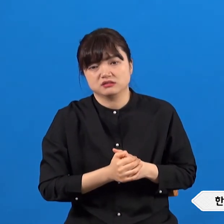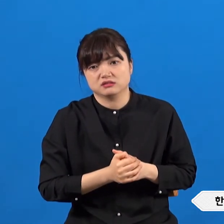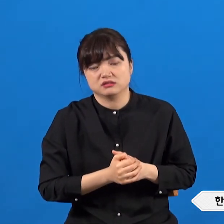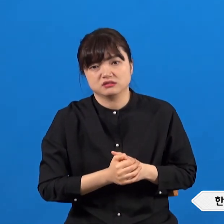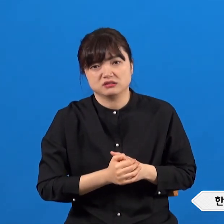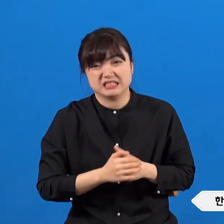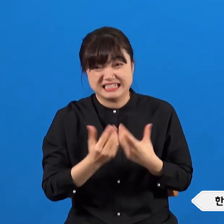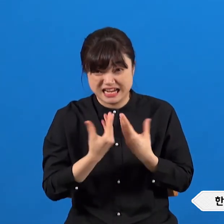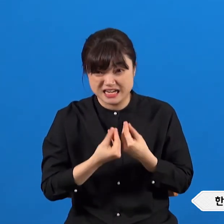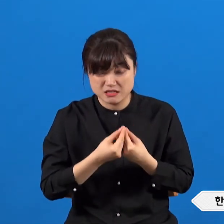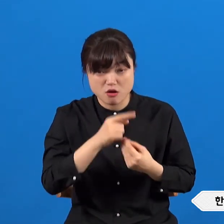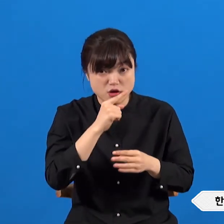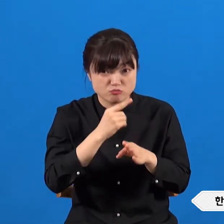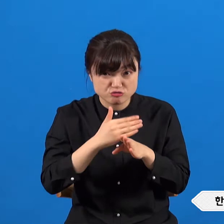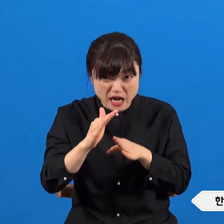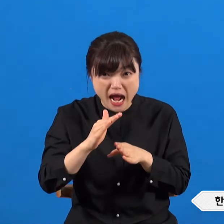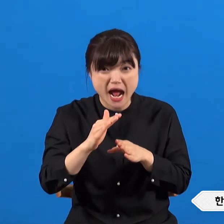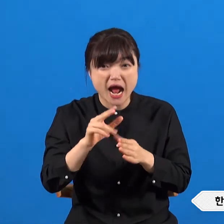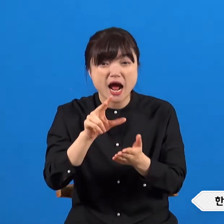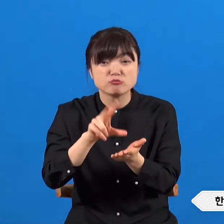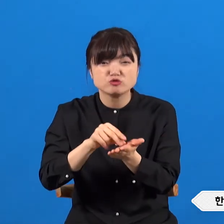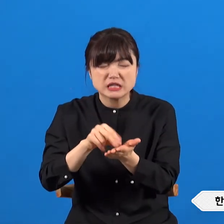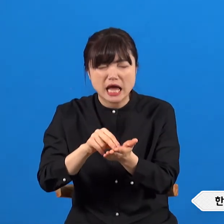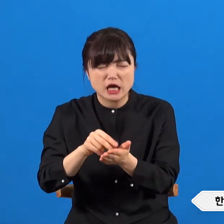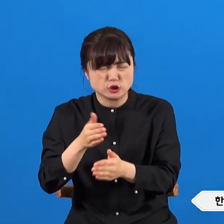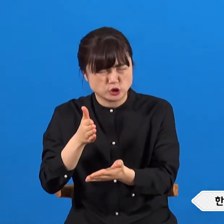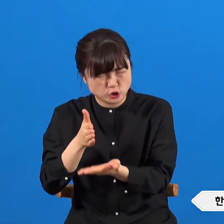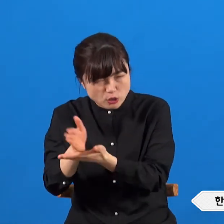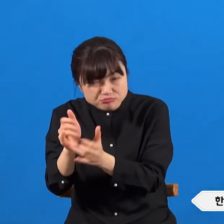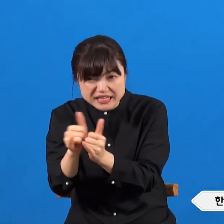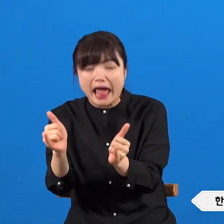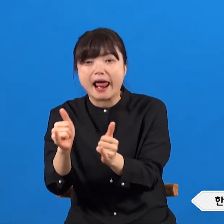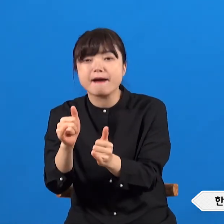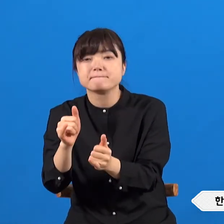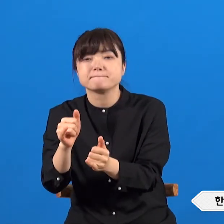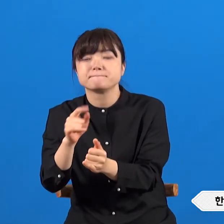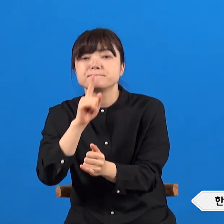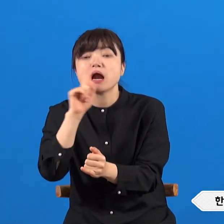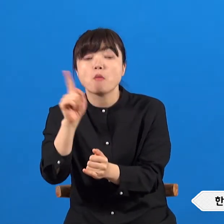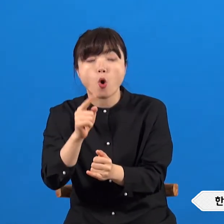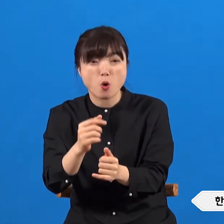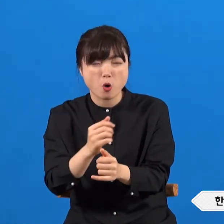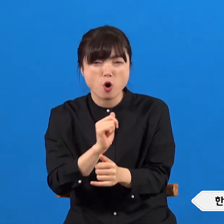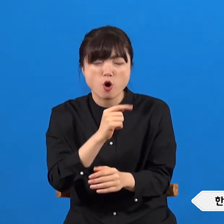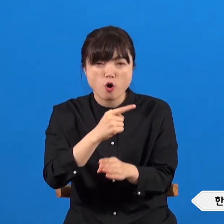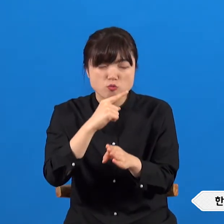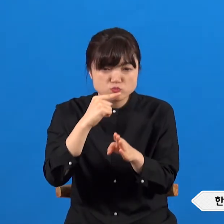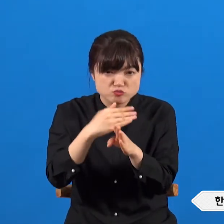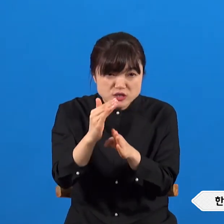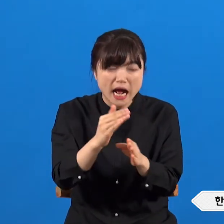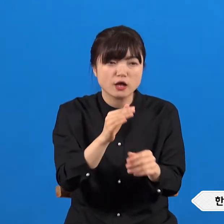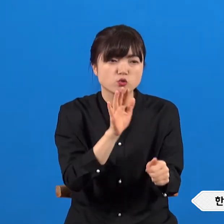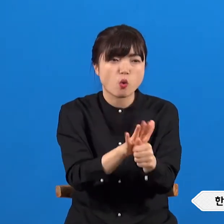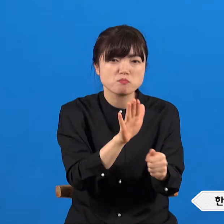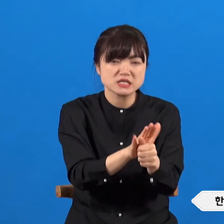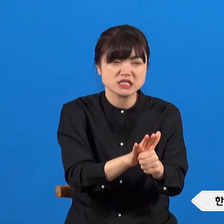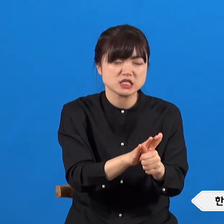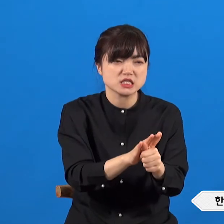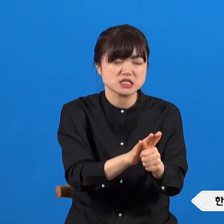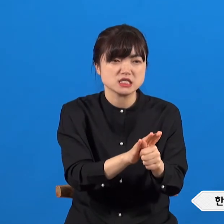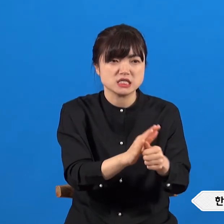북한 문제 전문가이신 어떤 분으로부터 북한 돕기 운동을 하는 NGO